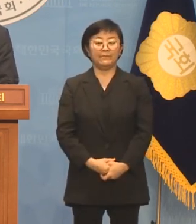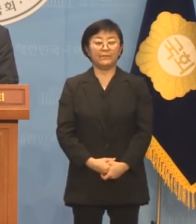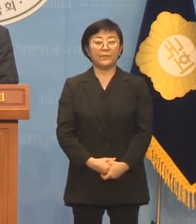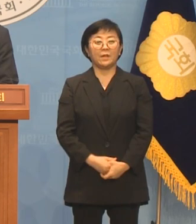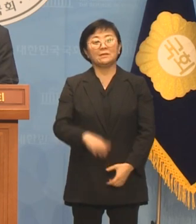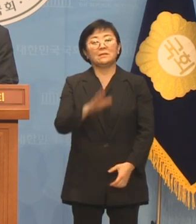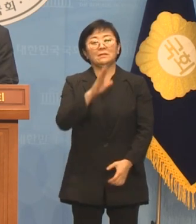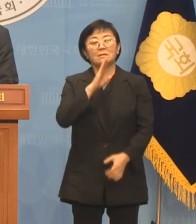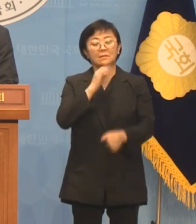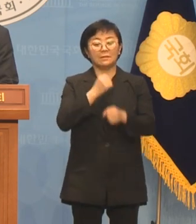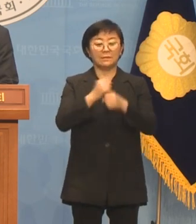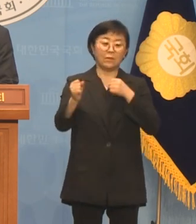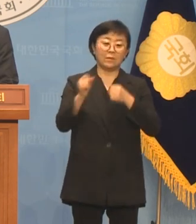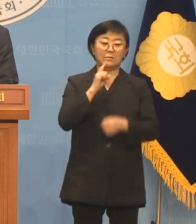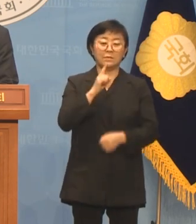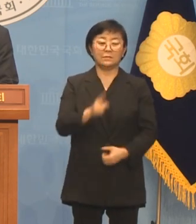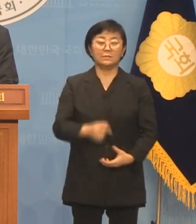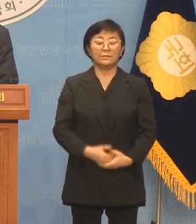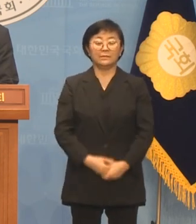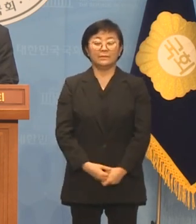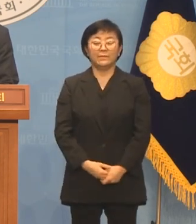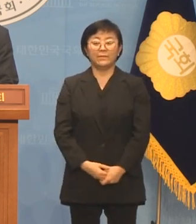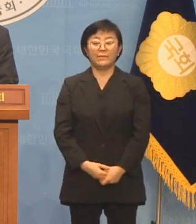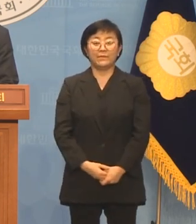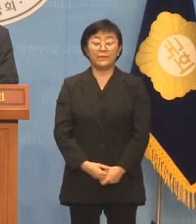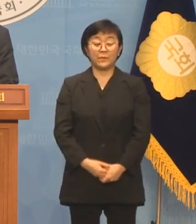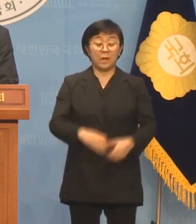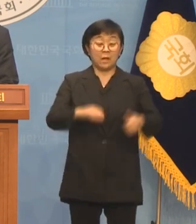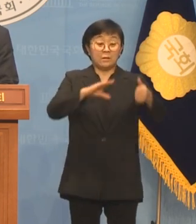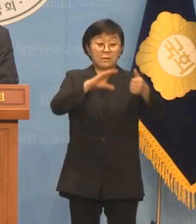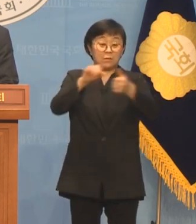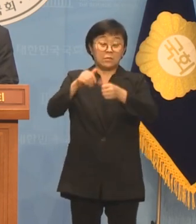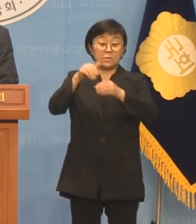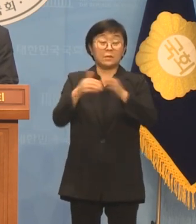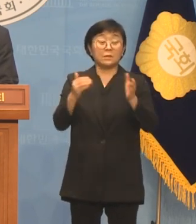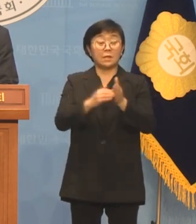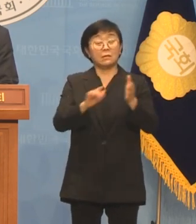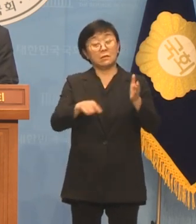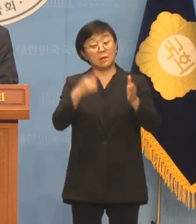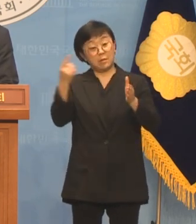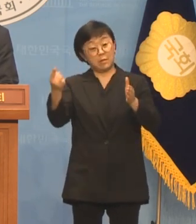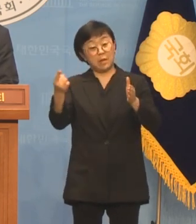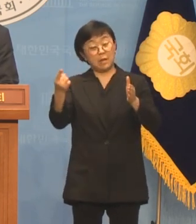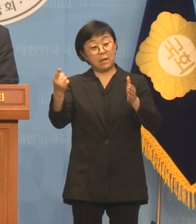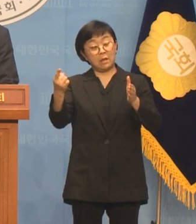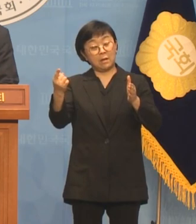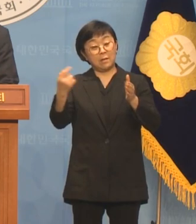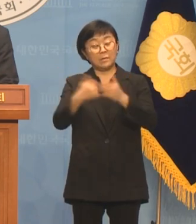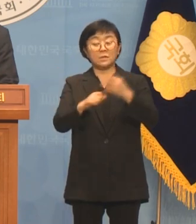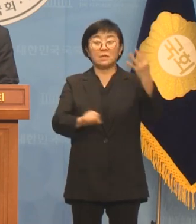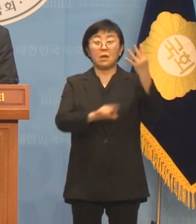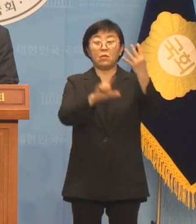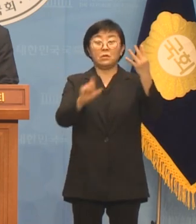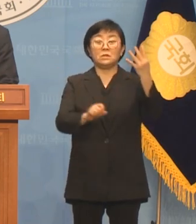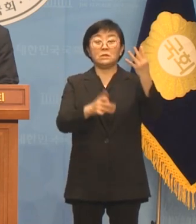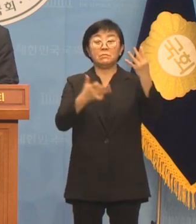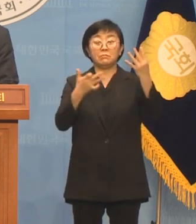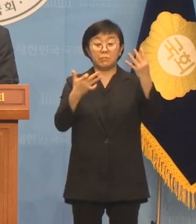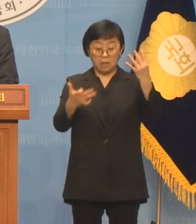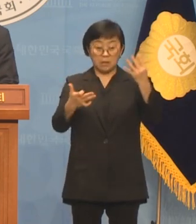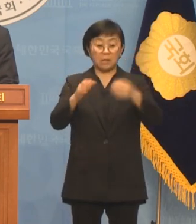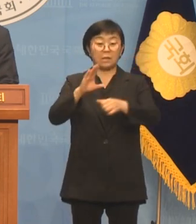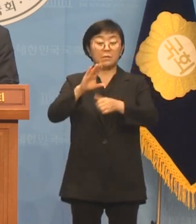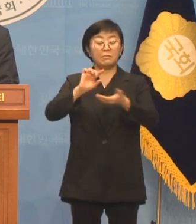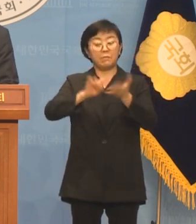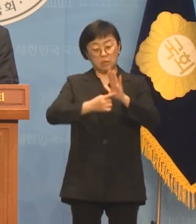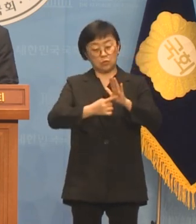참 황당한 궤변입니다. 다큐는 선거가 끝나고 8일 뒤인 4월 18일에